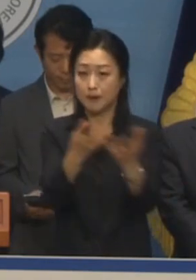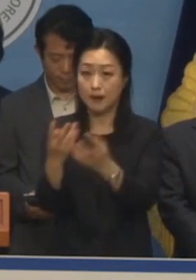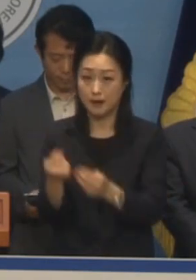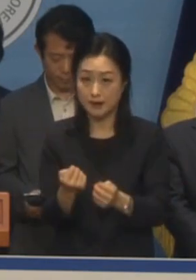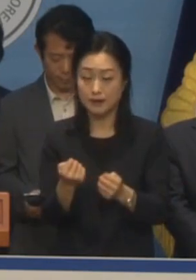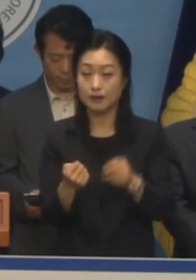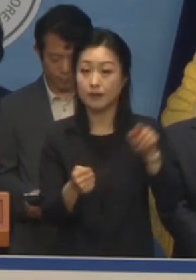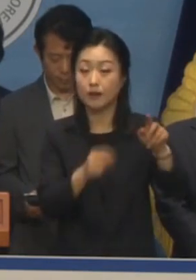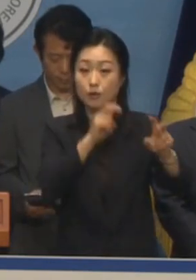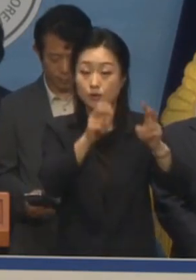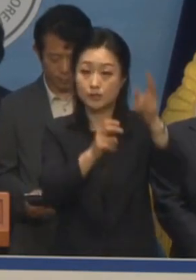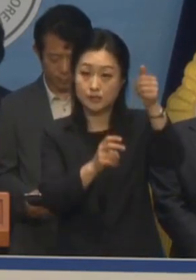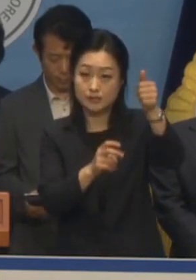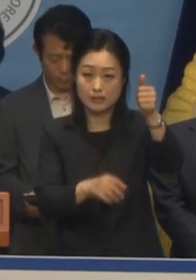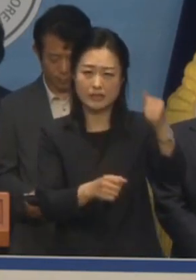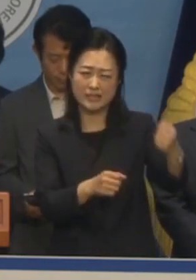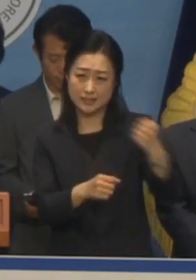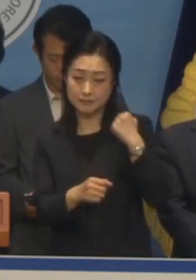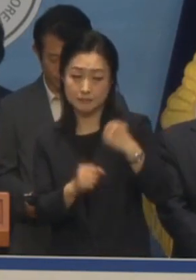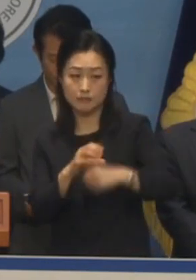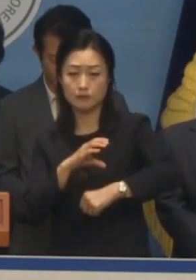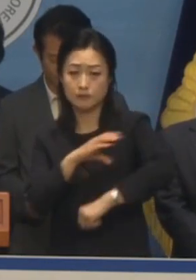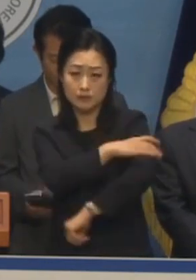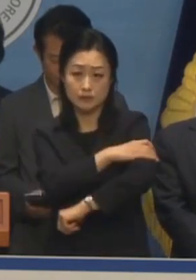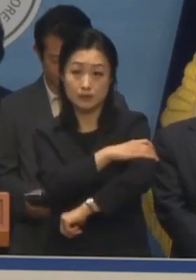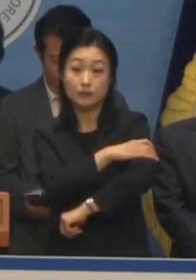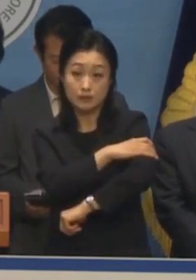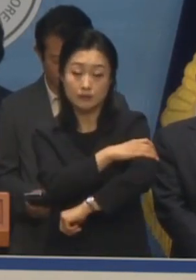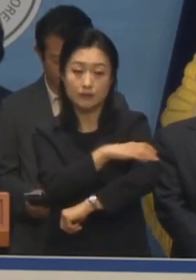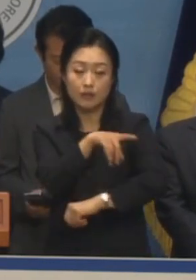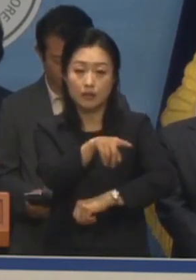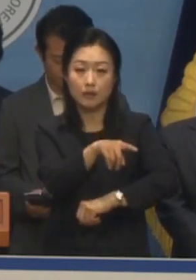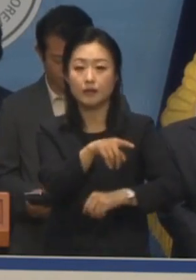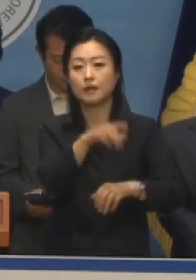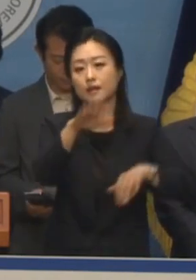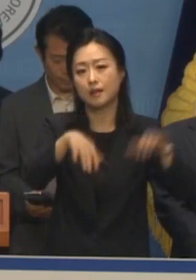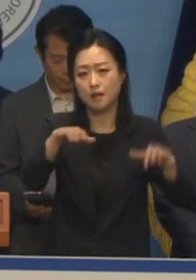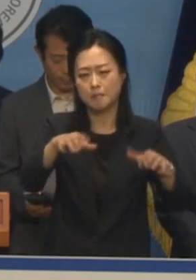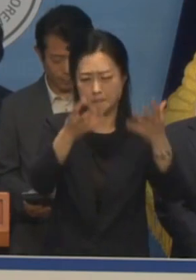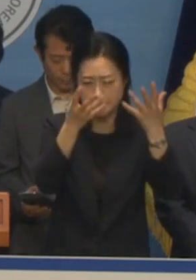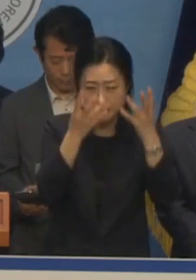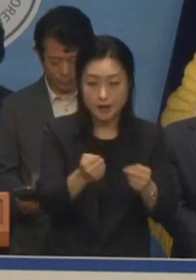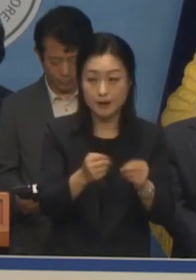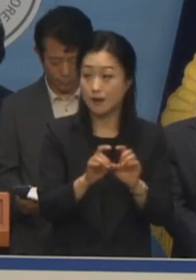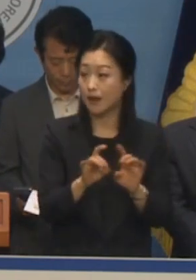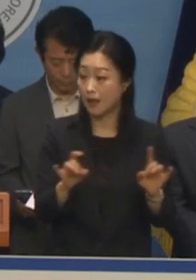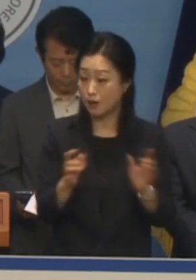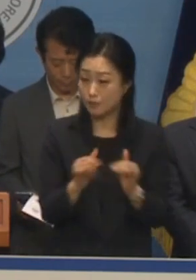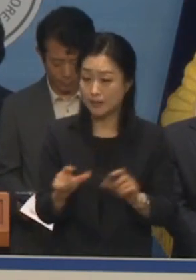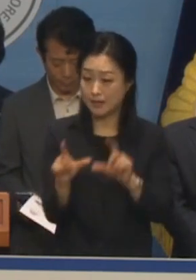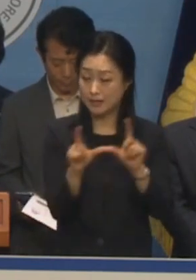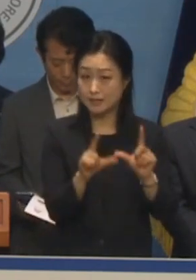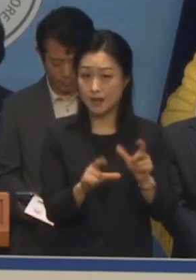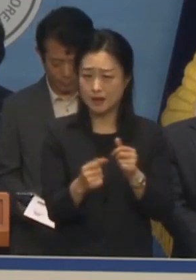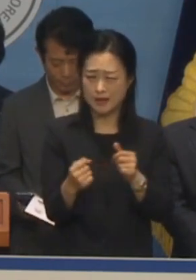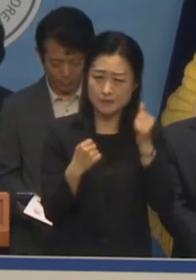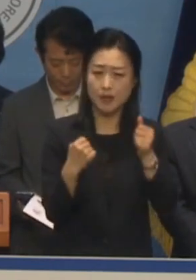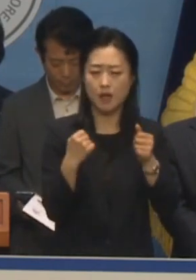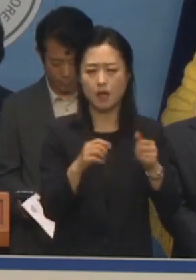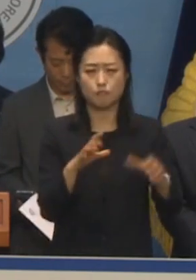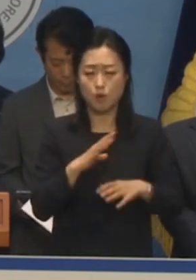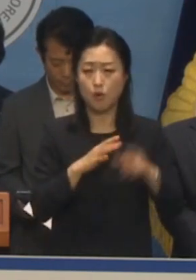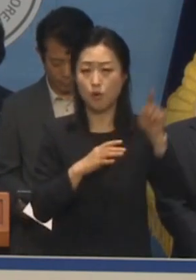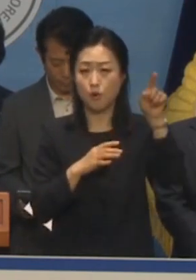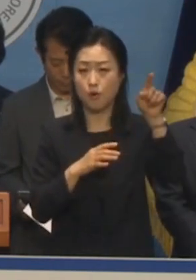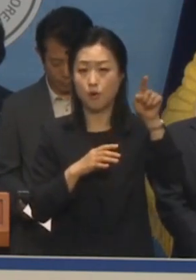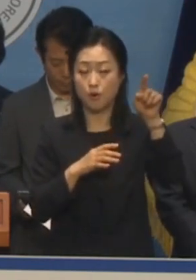플랫폼 기업의 우월적 지위를 남용한 각종 불공정 거래 행위 하나하나가 국민의 삶에 큰 영향을 미치고